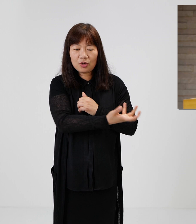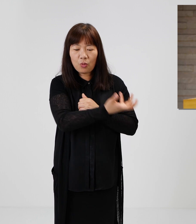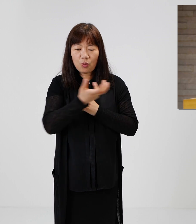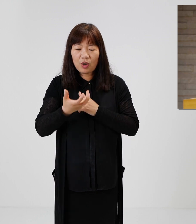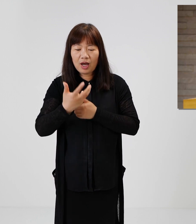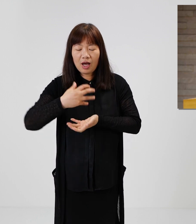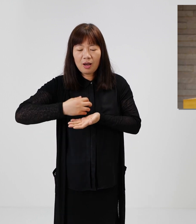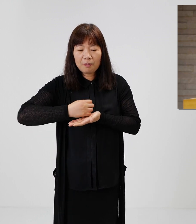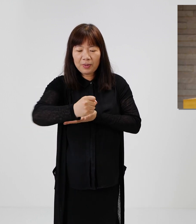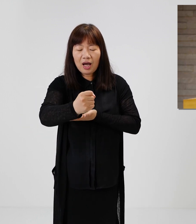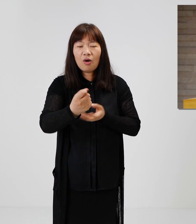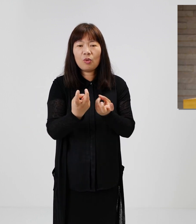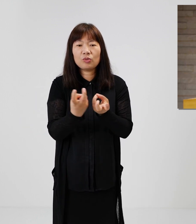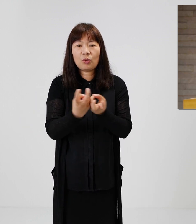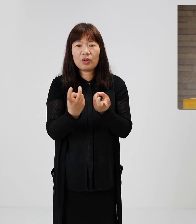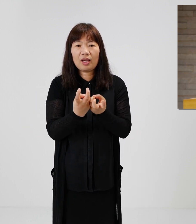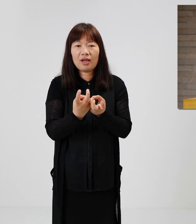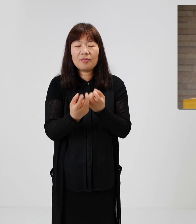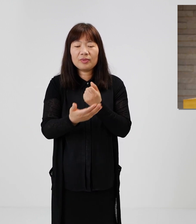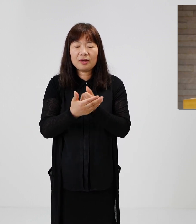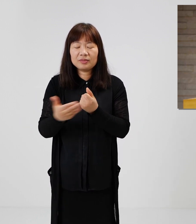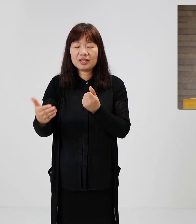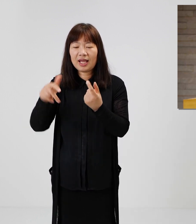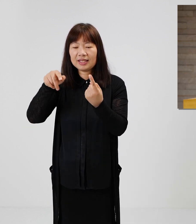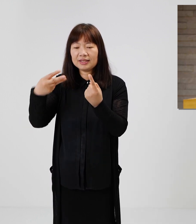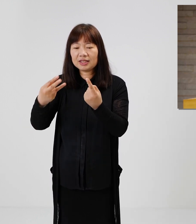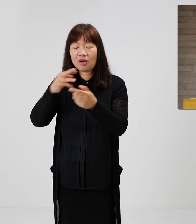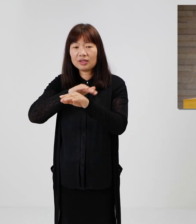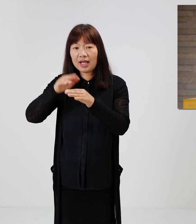이런 스토리가 이제 시작이 됩니다. 1절을 보세요.